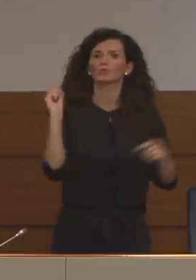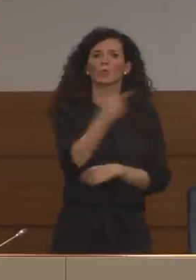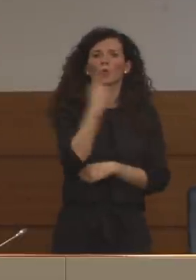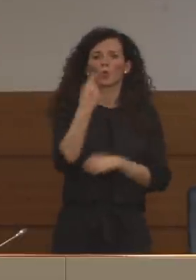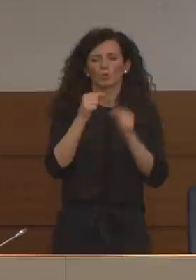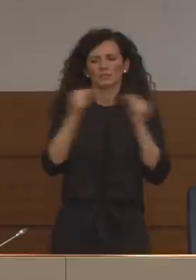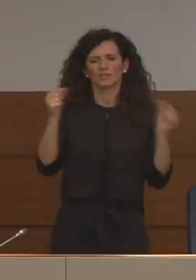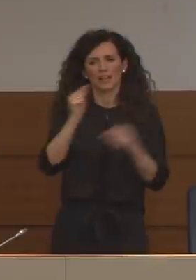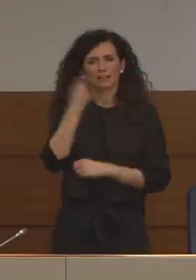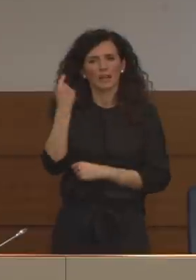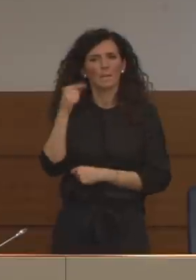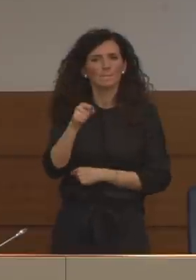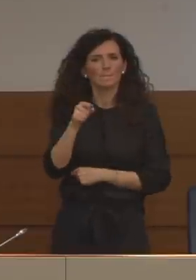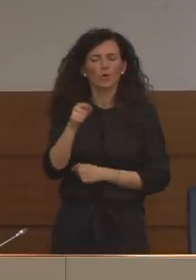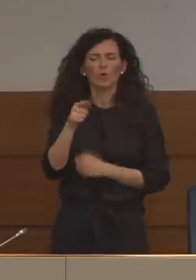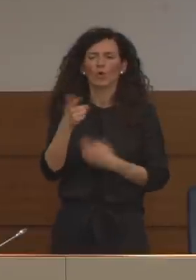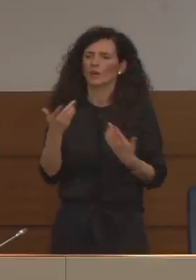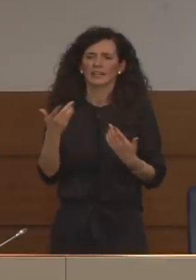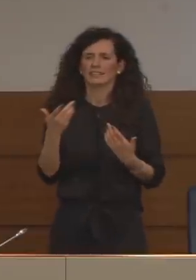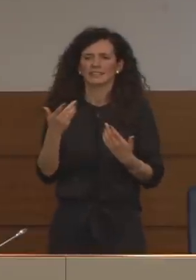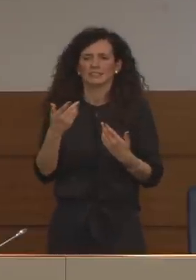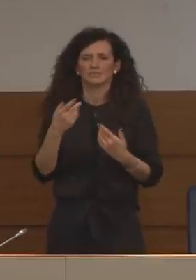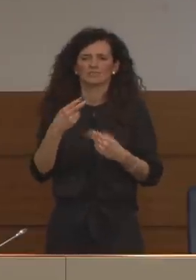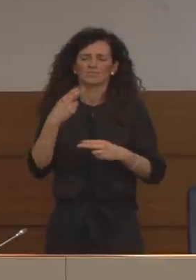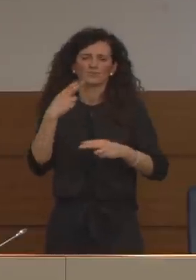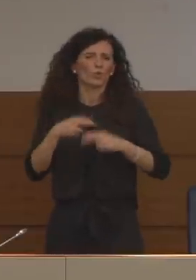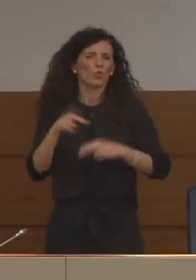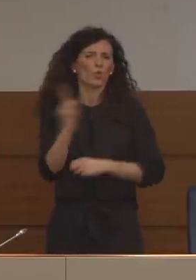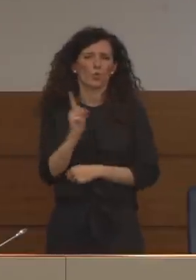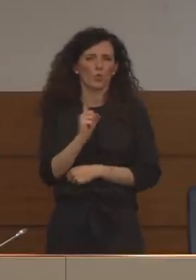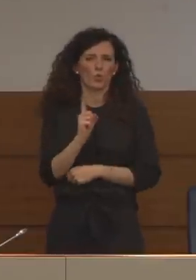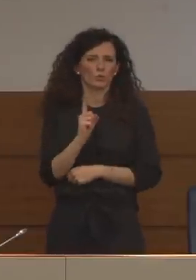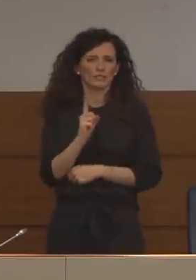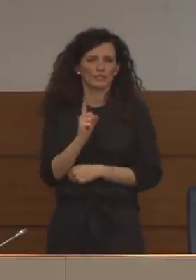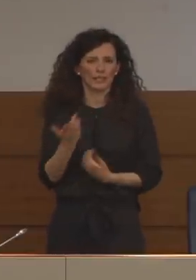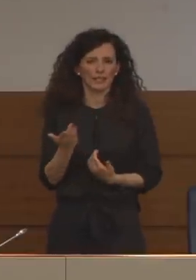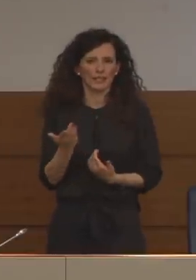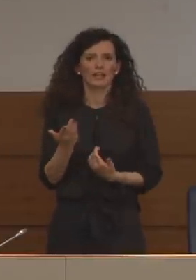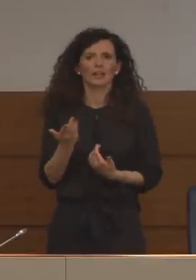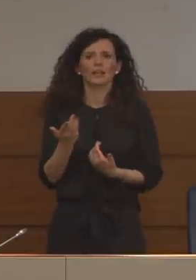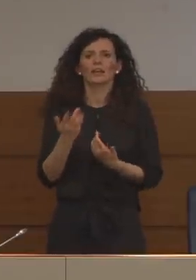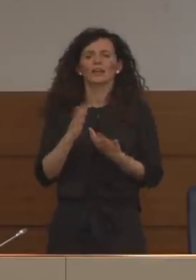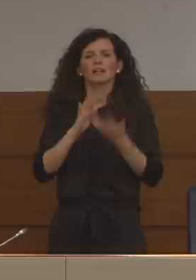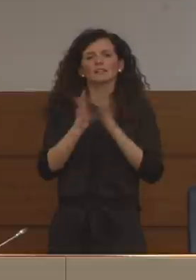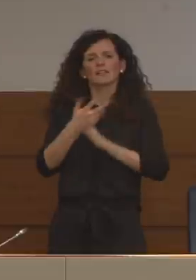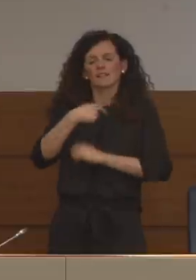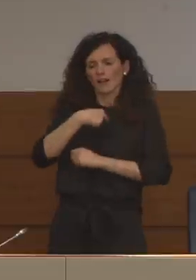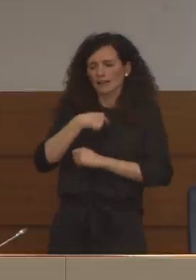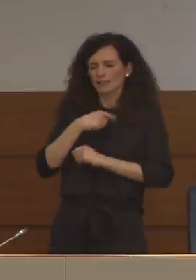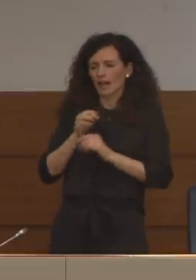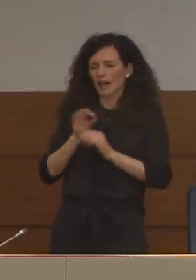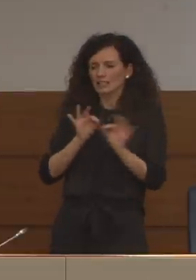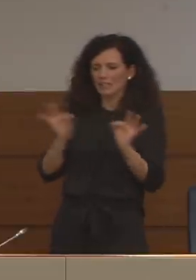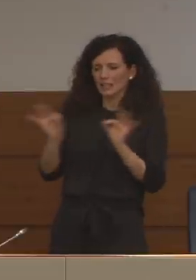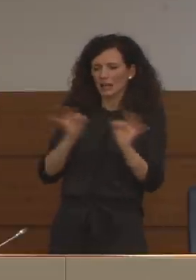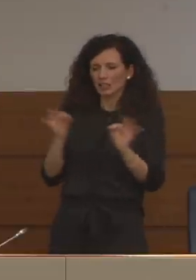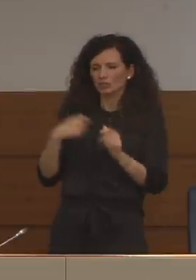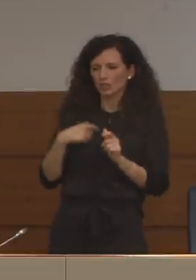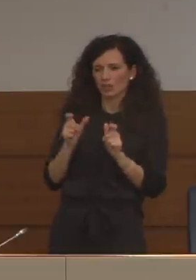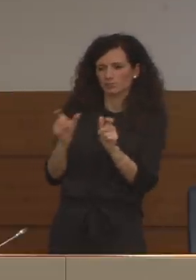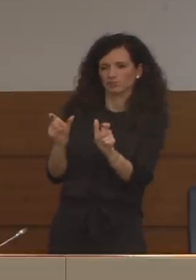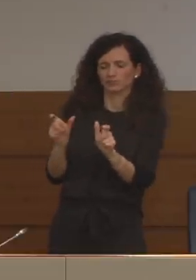irrealistico e poco utile per le strategie di contenimento dell'infezione